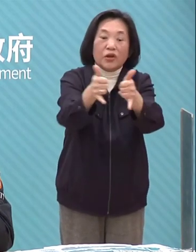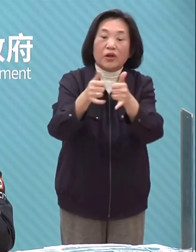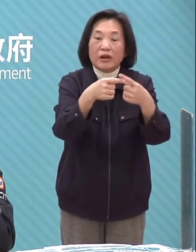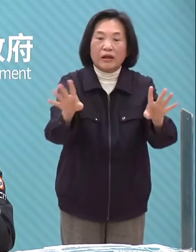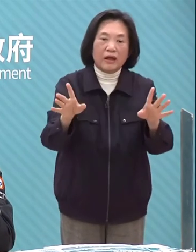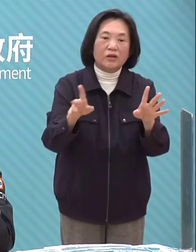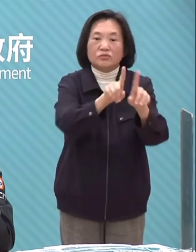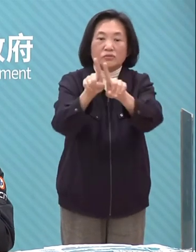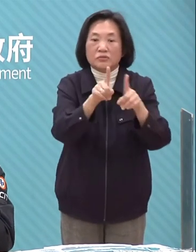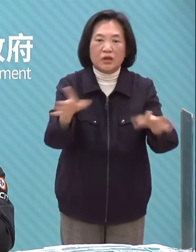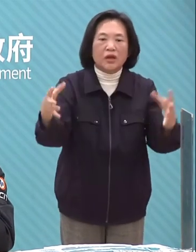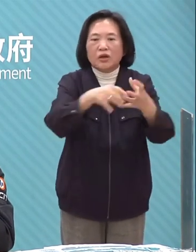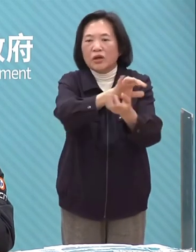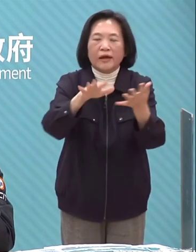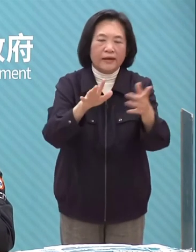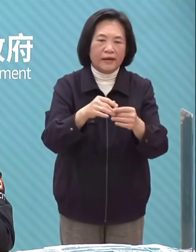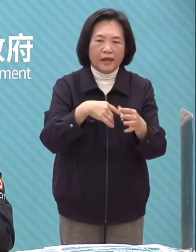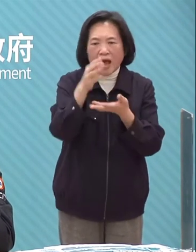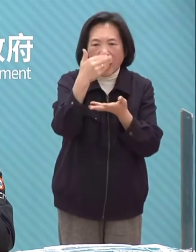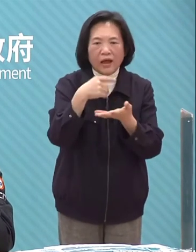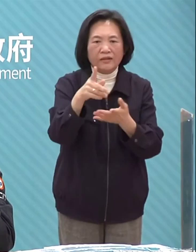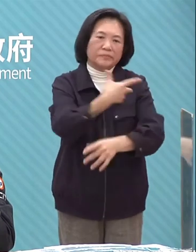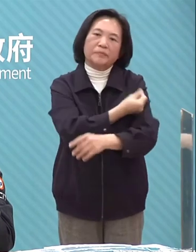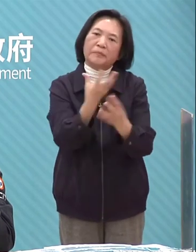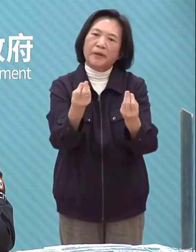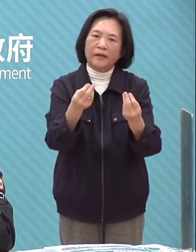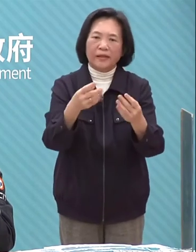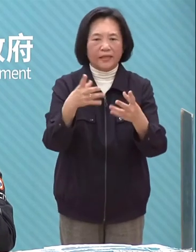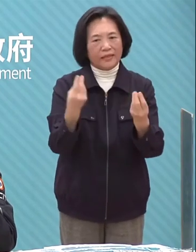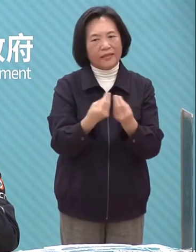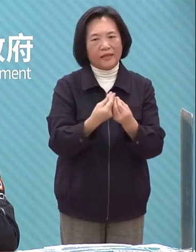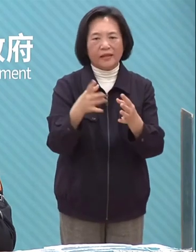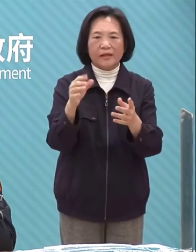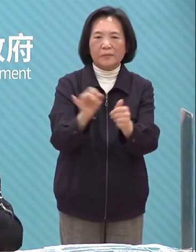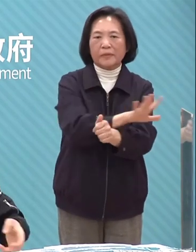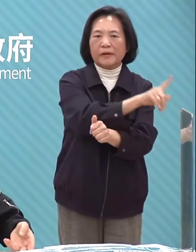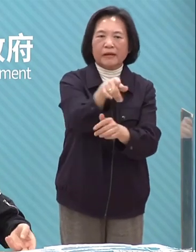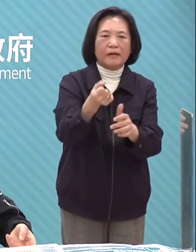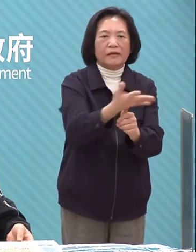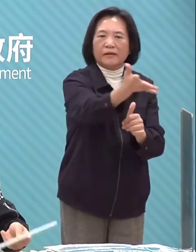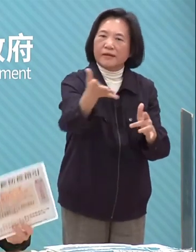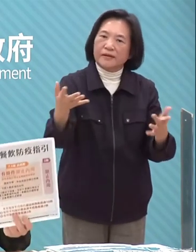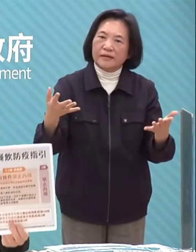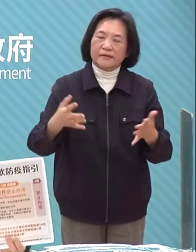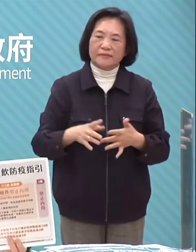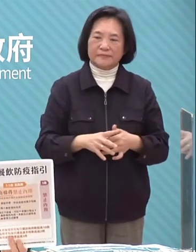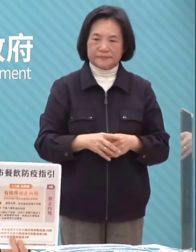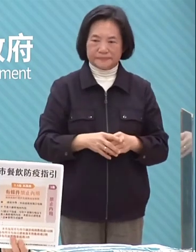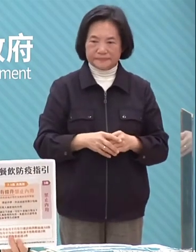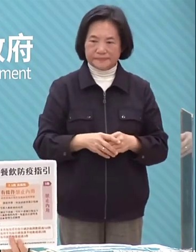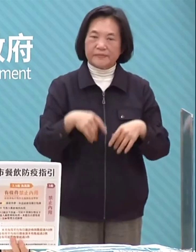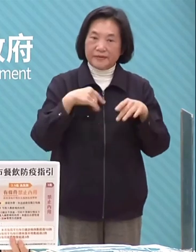硬是要去餐厅里面去跟人家混在一起吃人，就是在害人害己所以在现阶段我们是这样